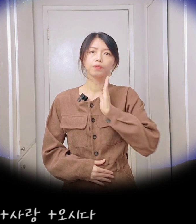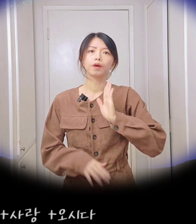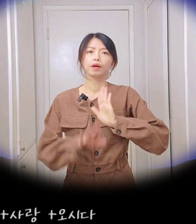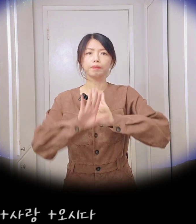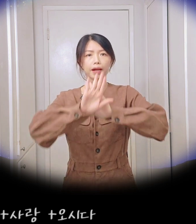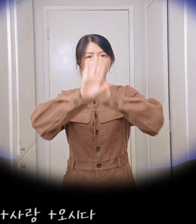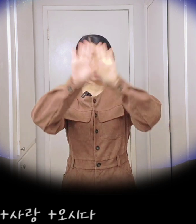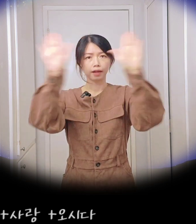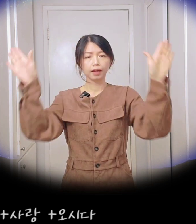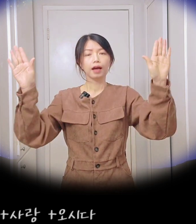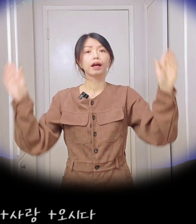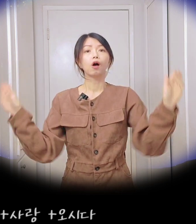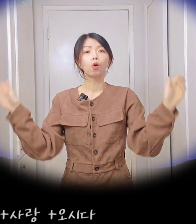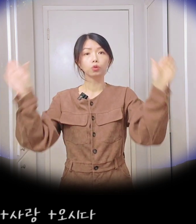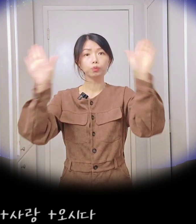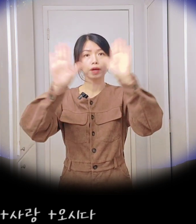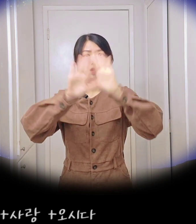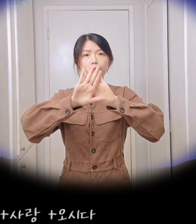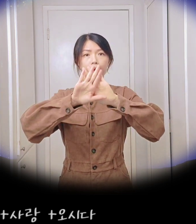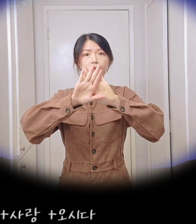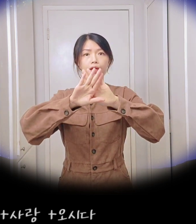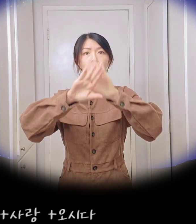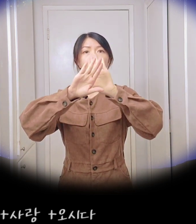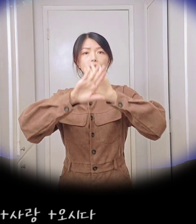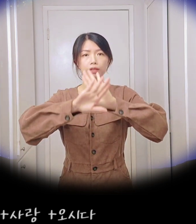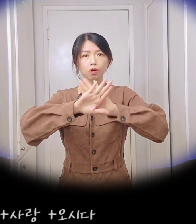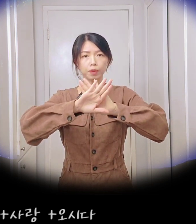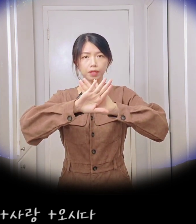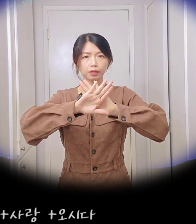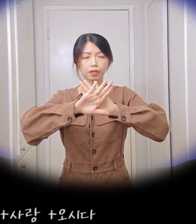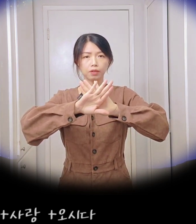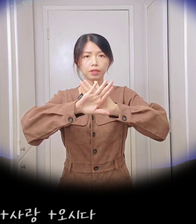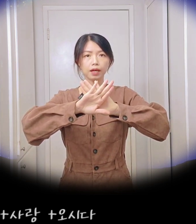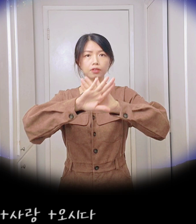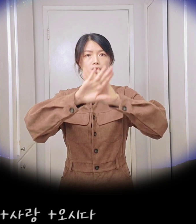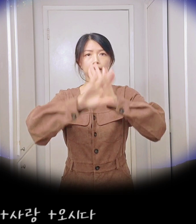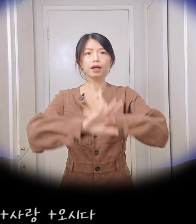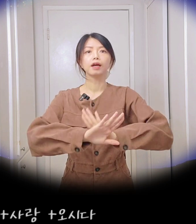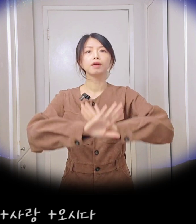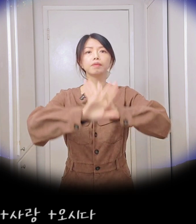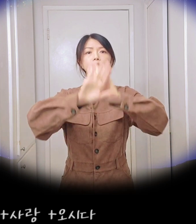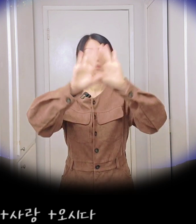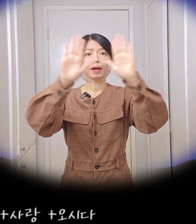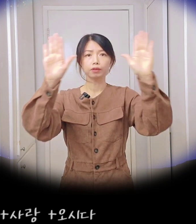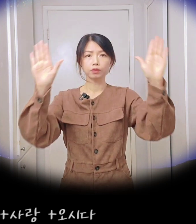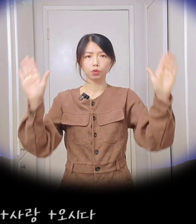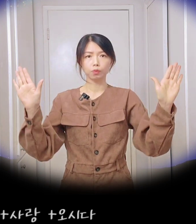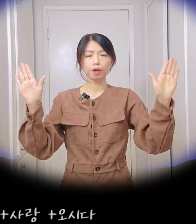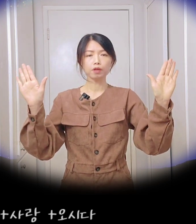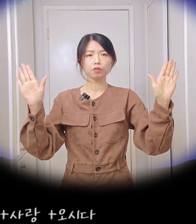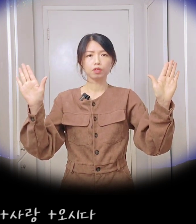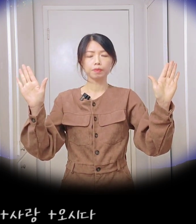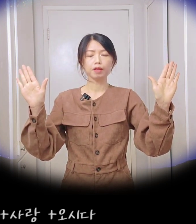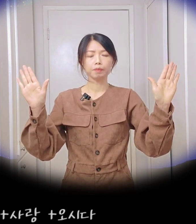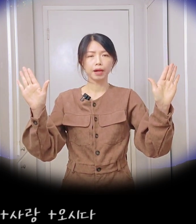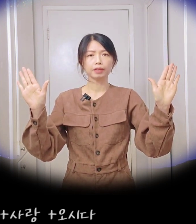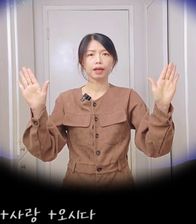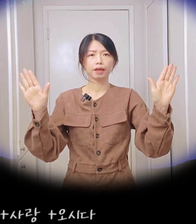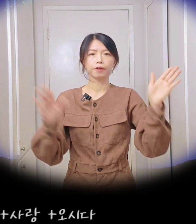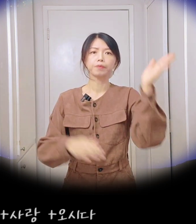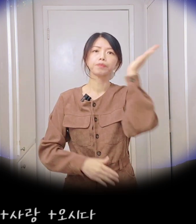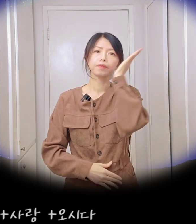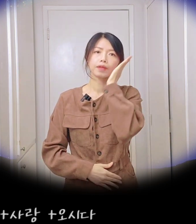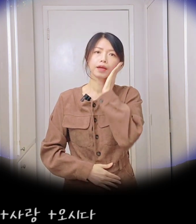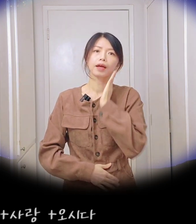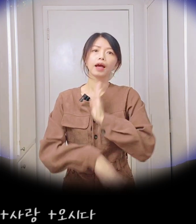그리고 밝다. 아까 어둡다의 반대로 처음에 이 상태에서 시작하셨다가 밖으로 펼쳐주시면